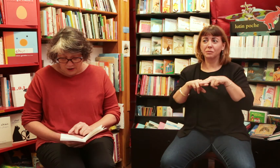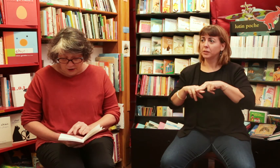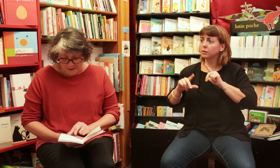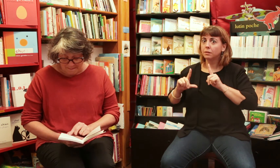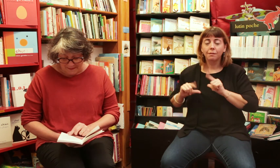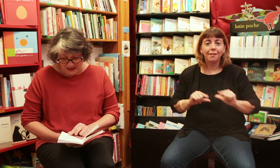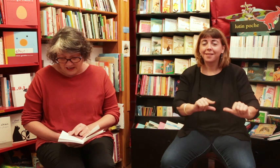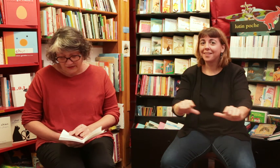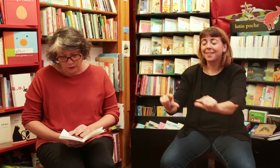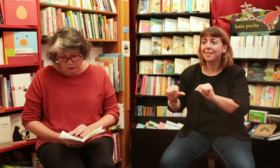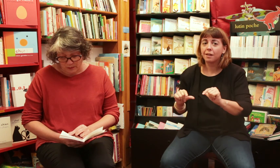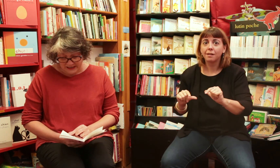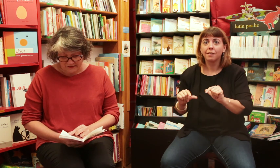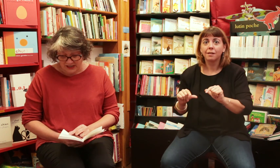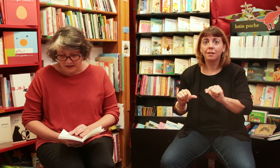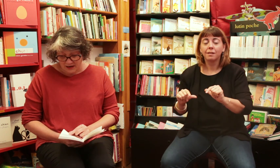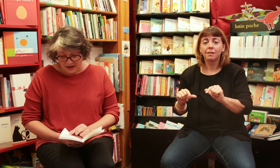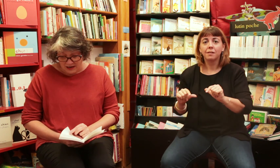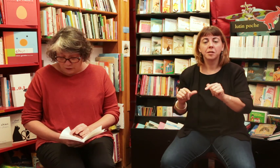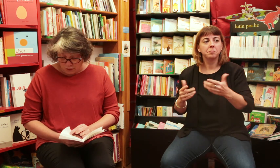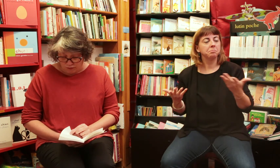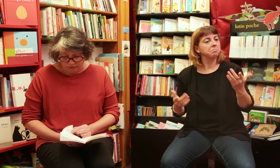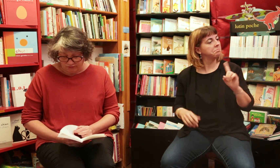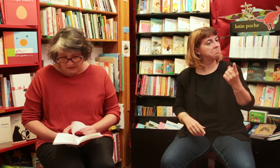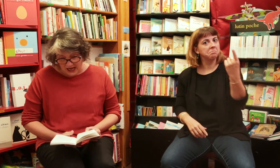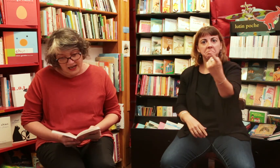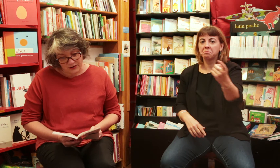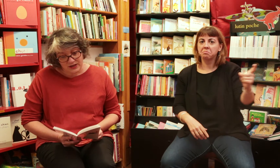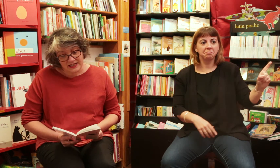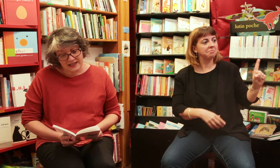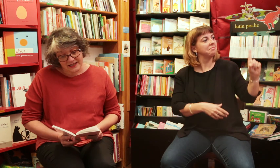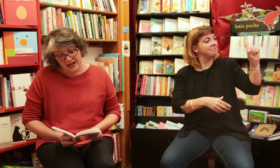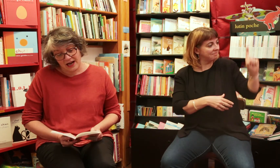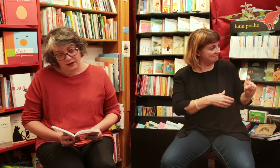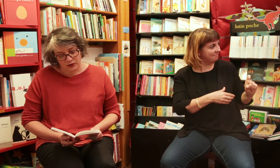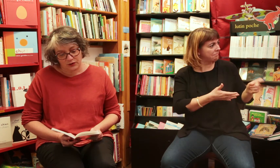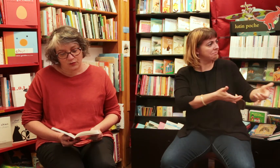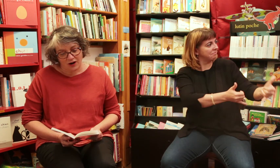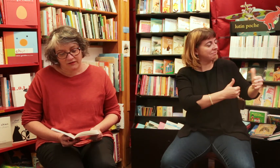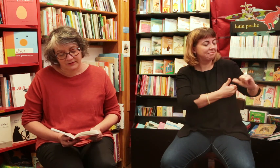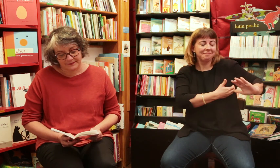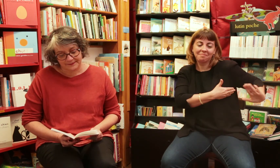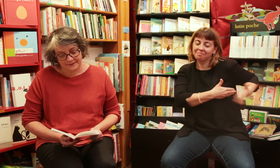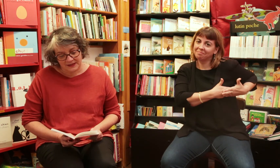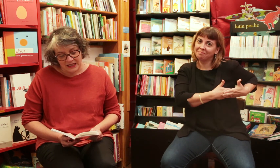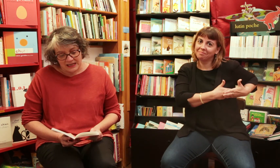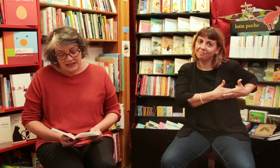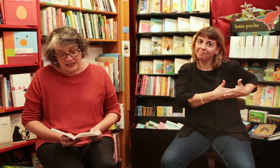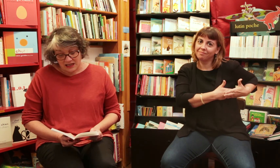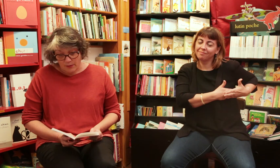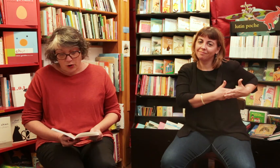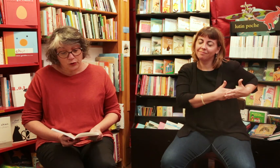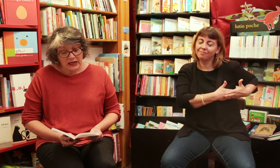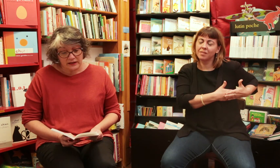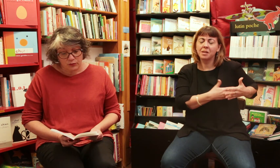s'asseoir ailleurs, il y avait d'autres places vides. Non, elle a choisi celle à côté de moi.